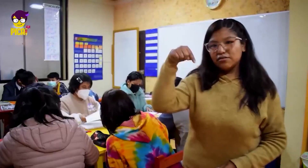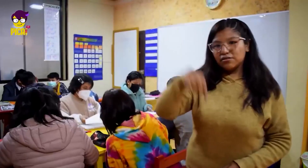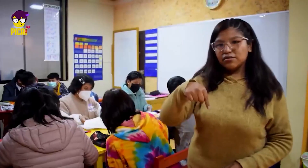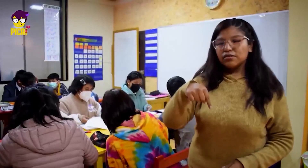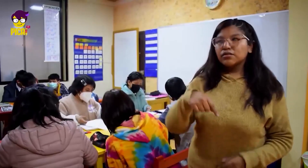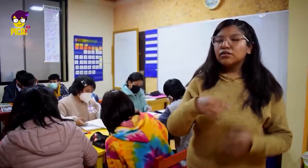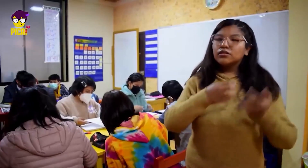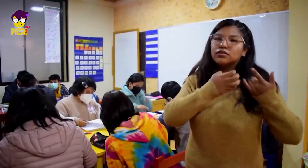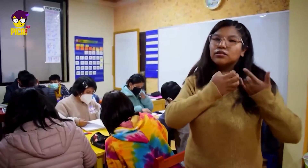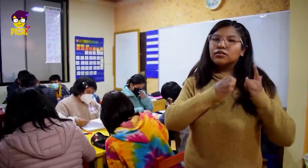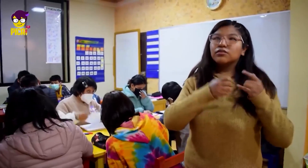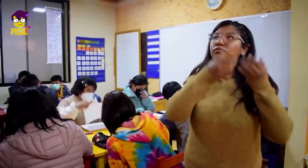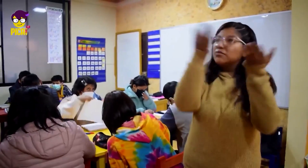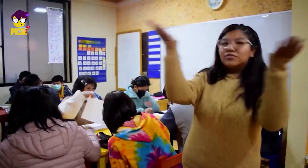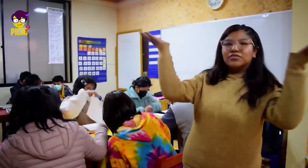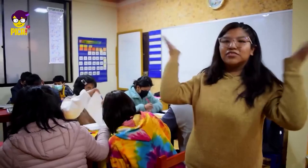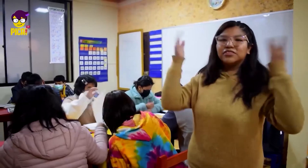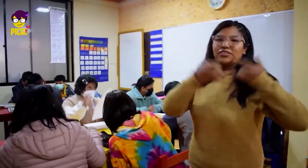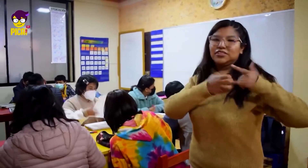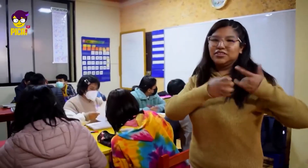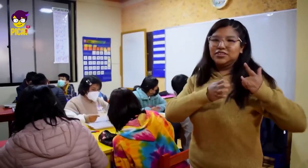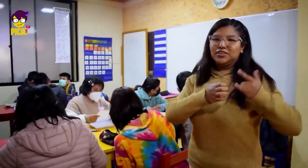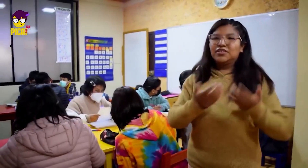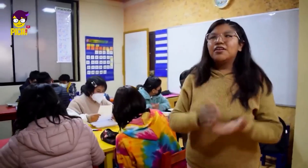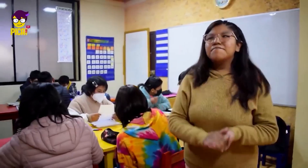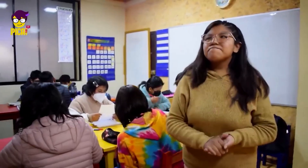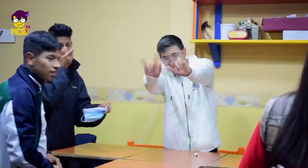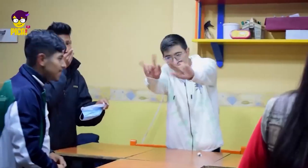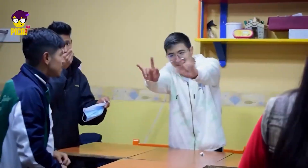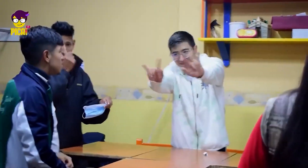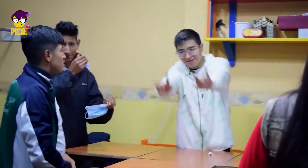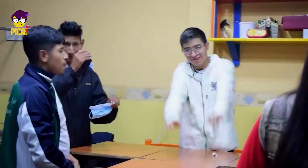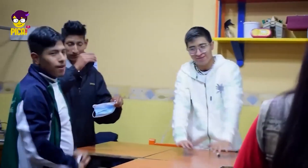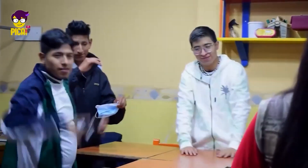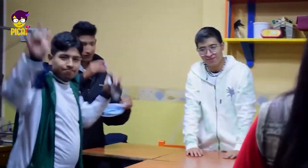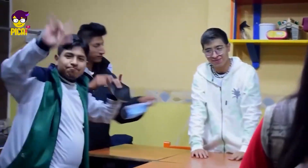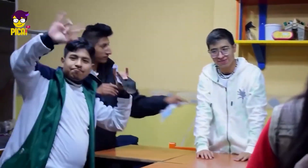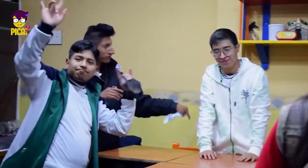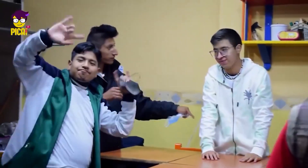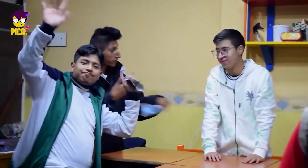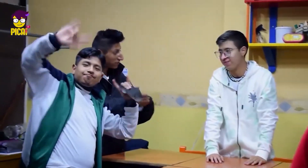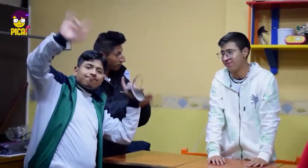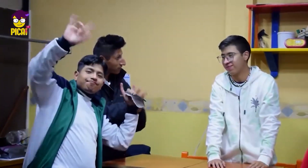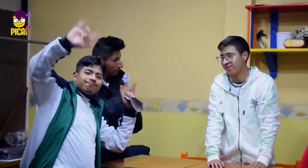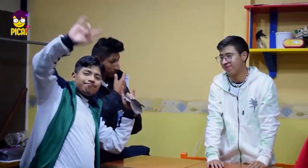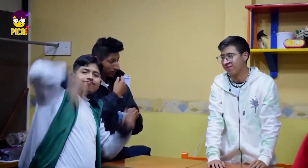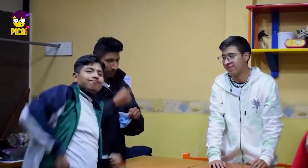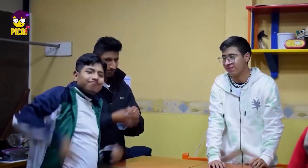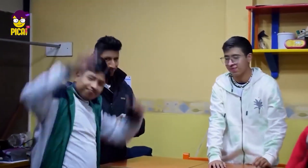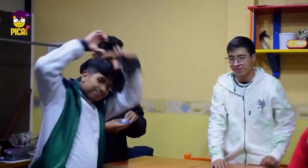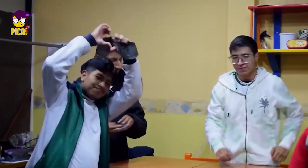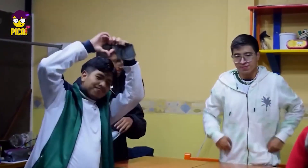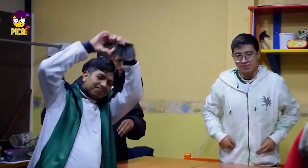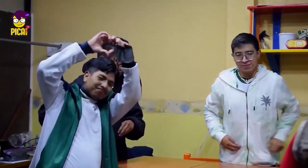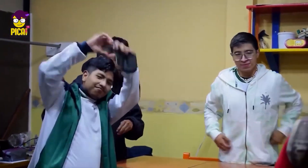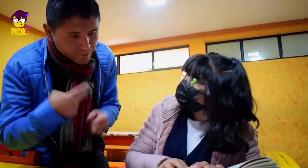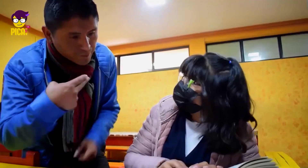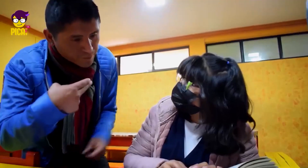Estamos aquí, este lugar se llama EFETA. Aquí ya estudiamos varios años, tenemos 27